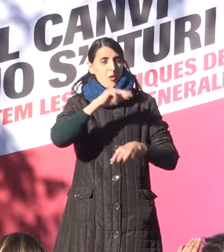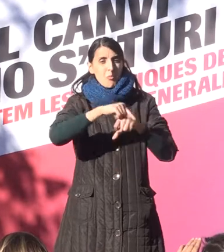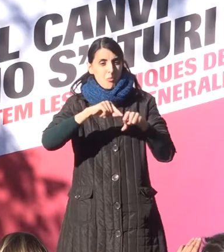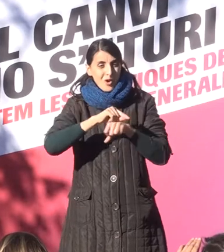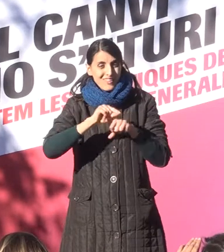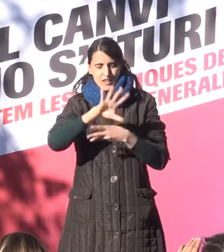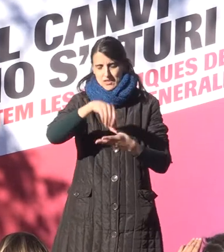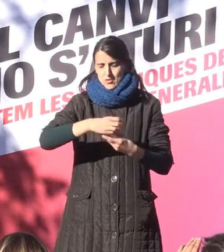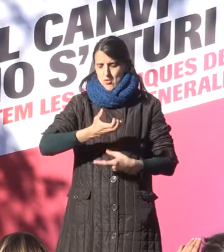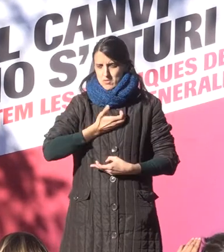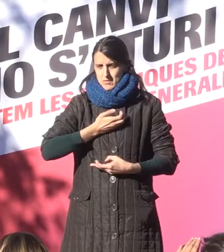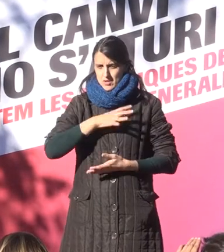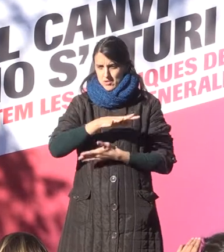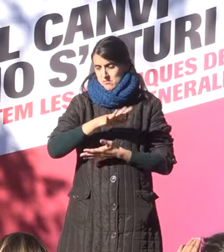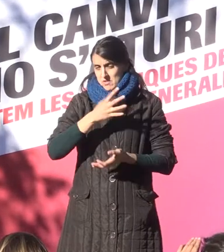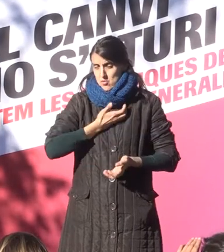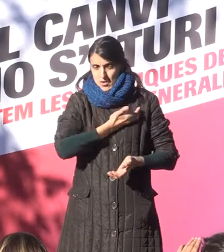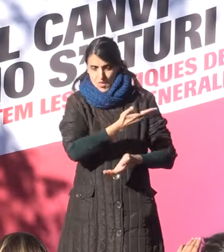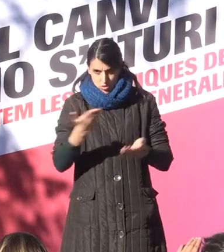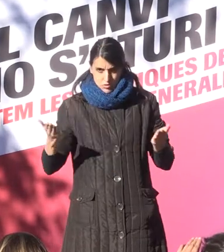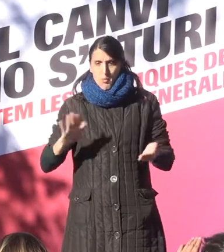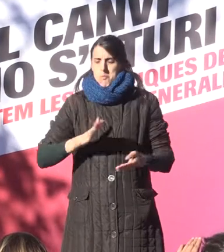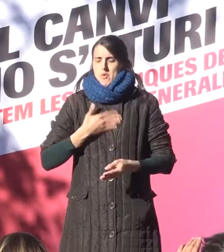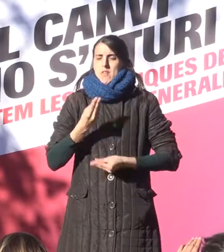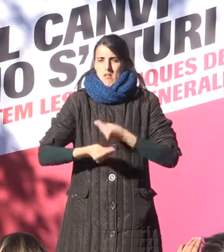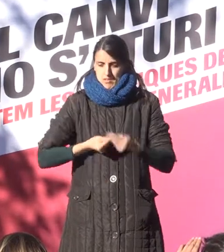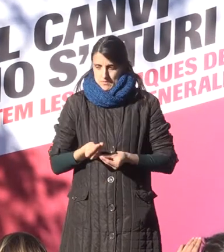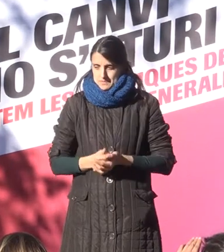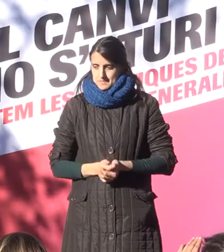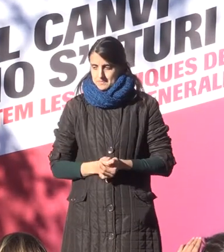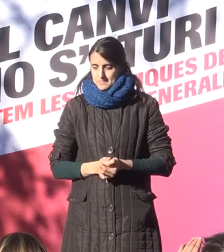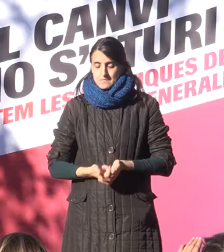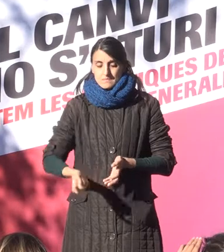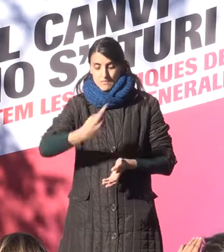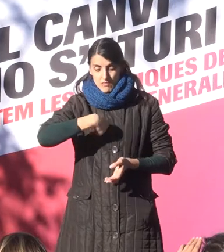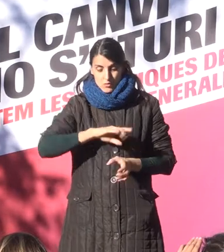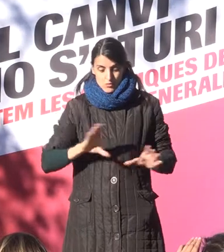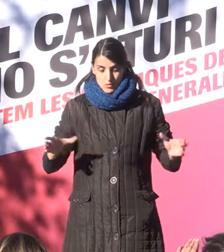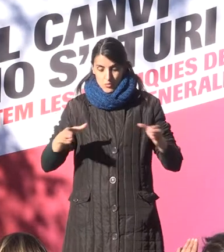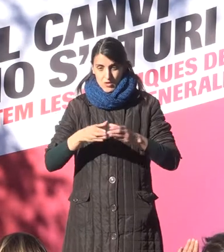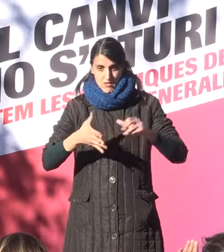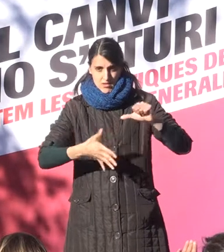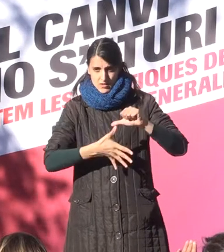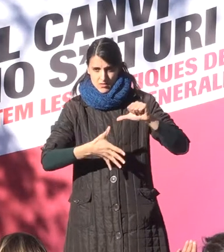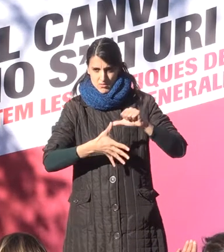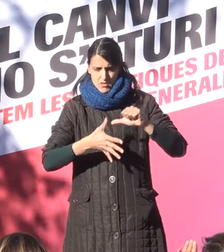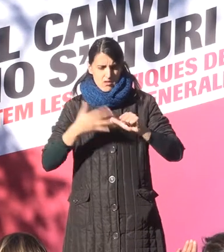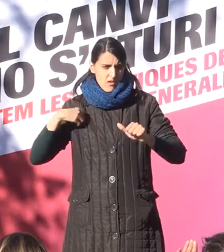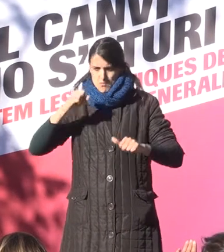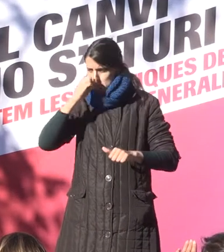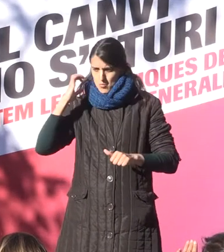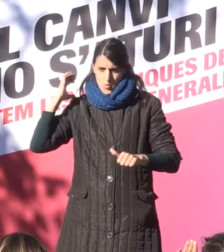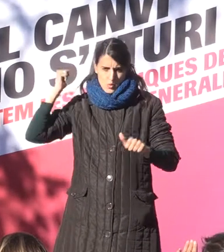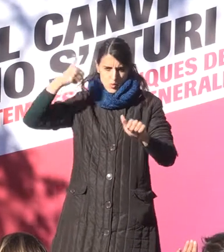ayuntamientos como tenemos memoria a nosotros desde la comunidad latinoamericana muchas veces nos pasó durante muchísimos